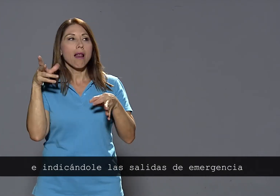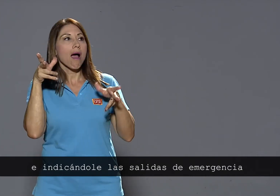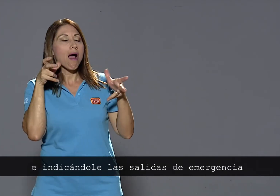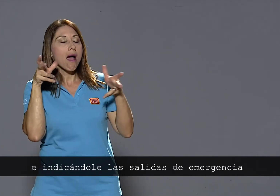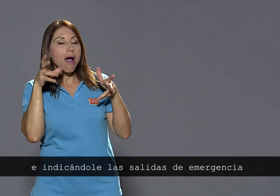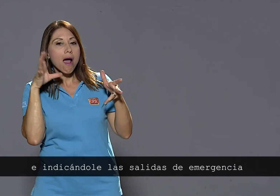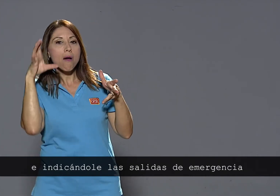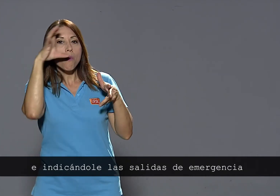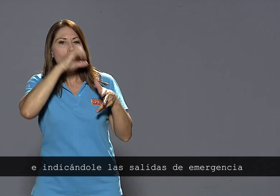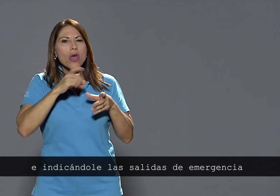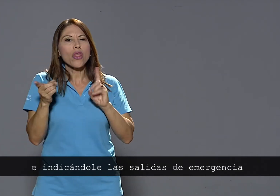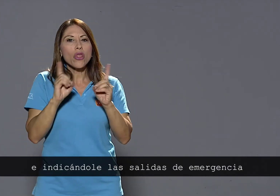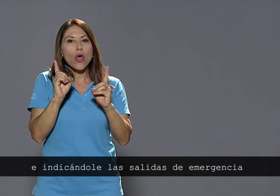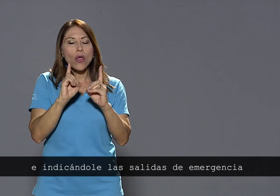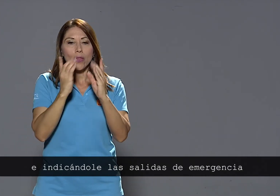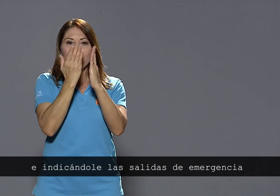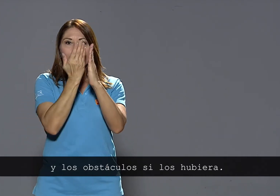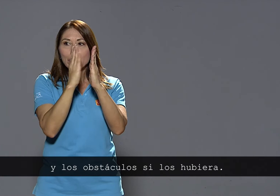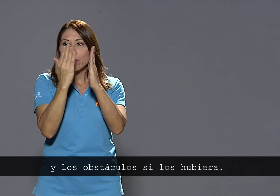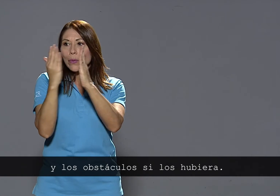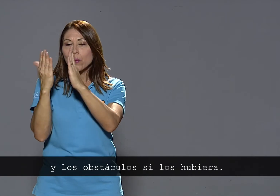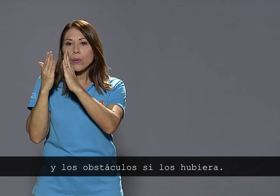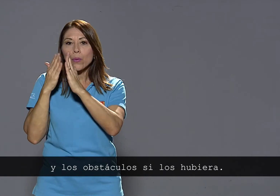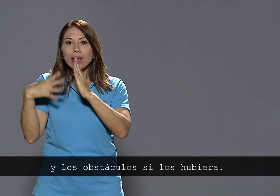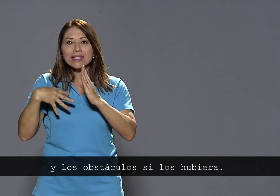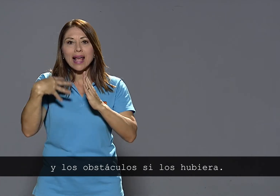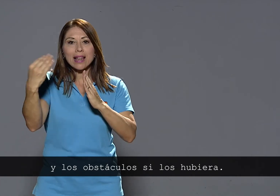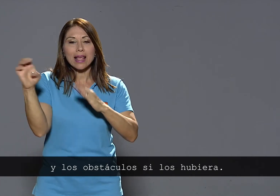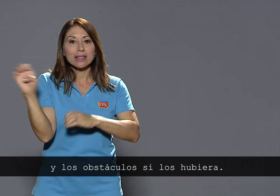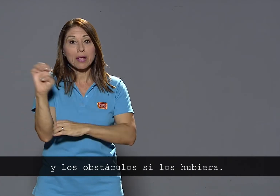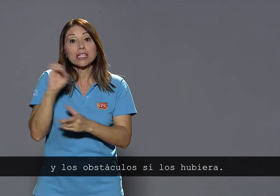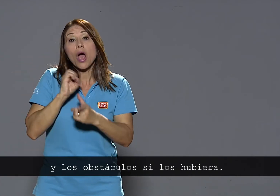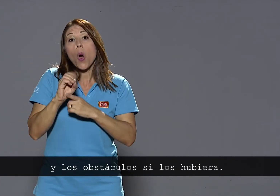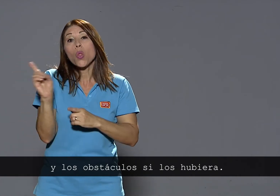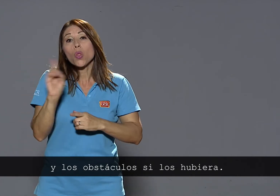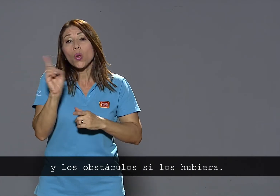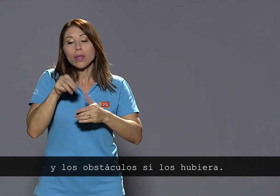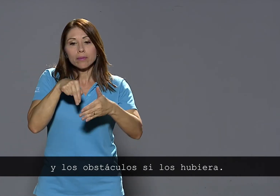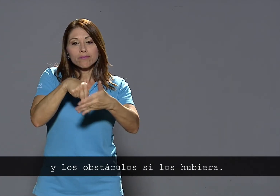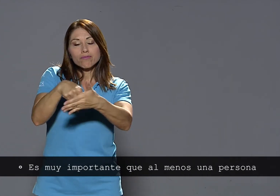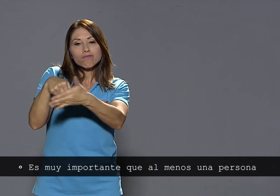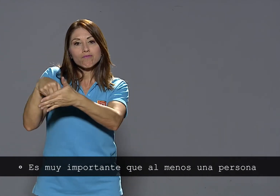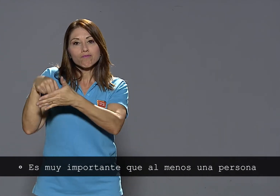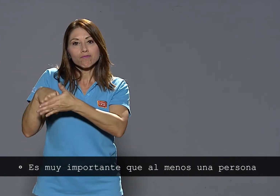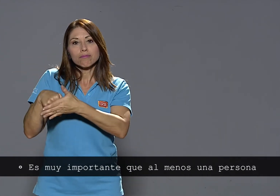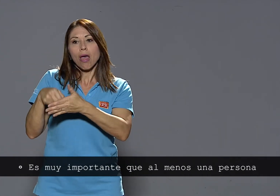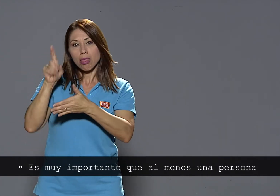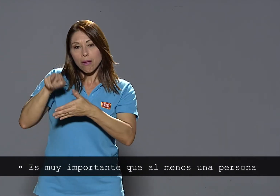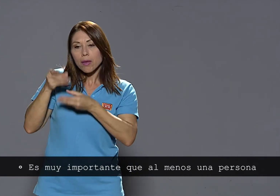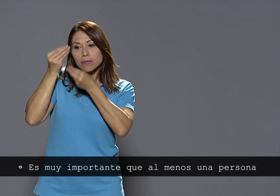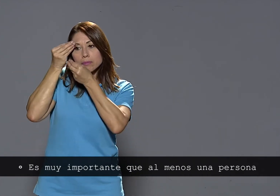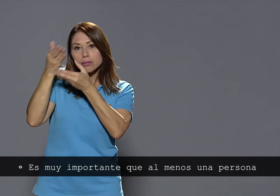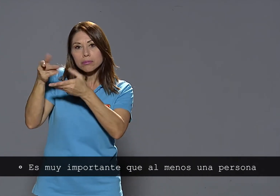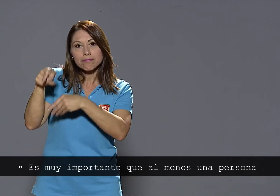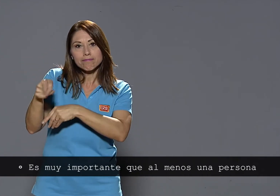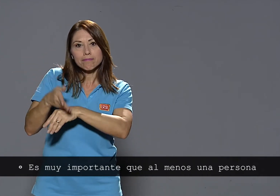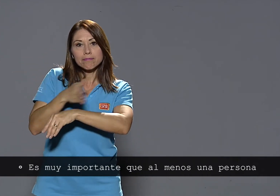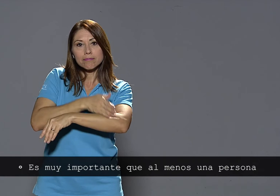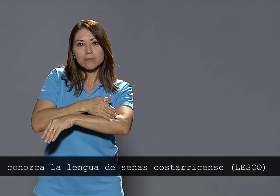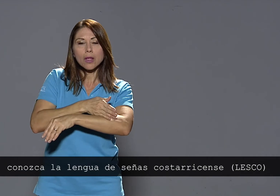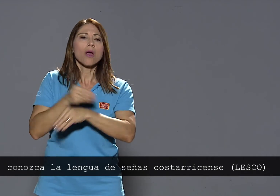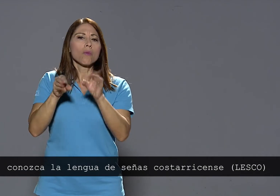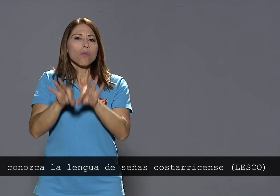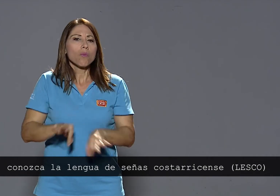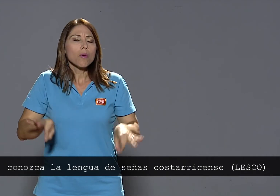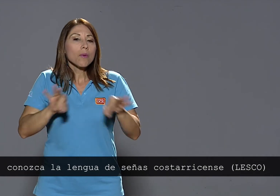lugar e indicándole las salidas de emergencia y los obstáculos si los hubiera. Es muy importante que al menos una